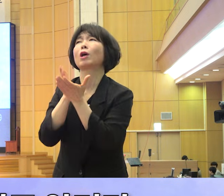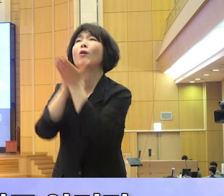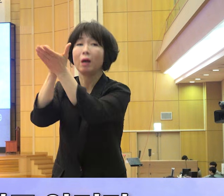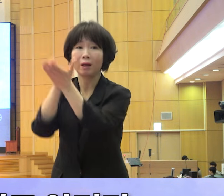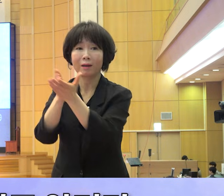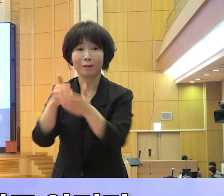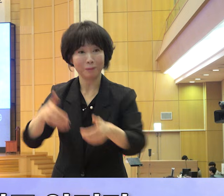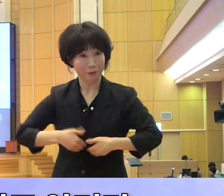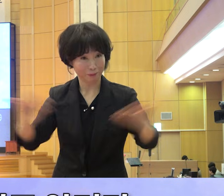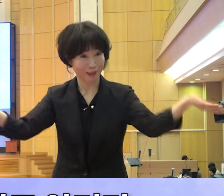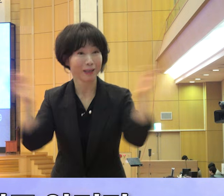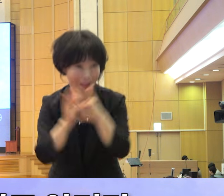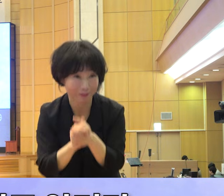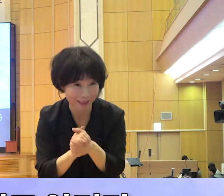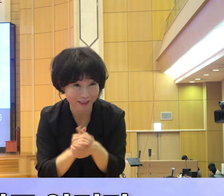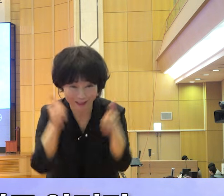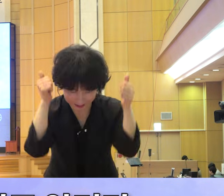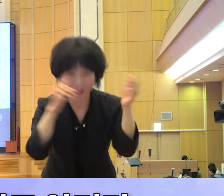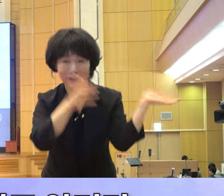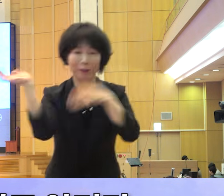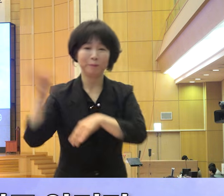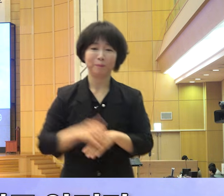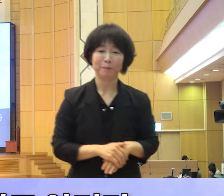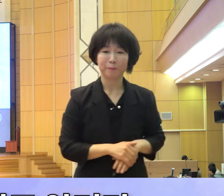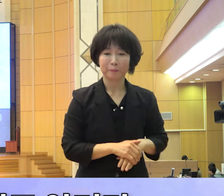15장 26절 볼까요?